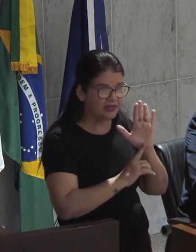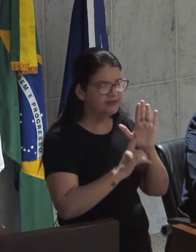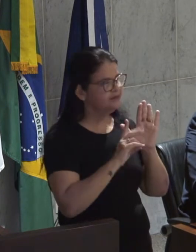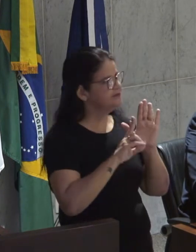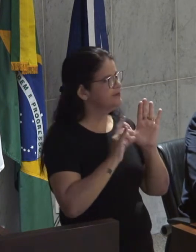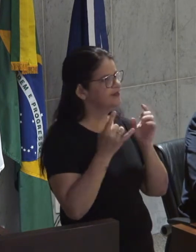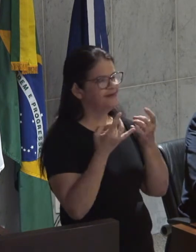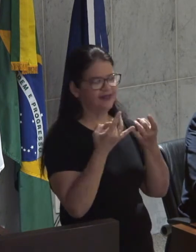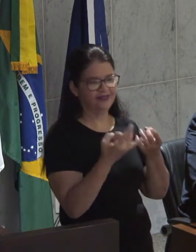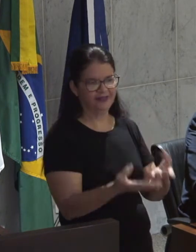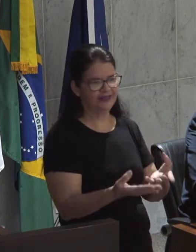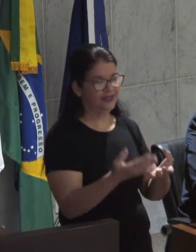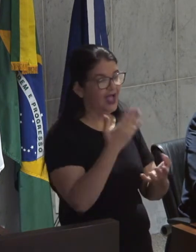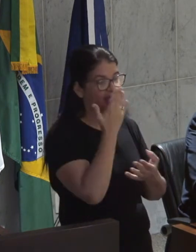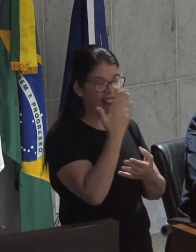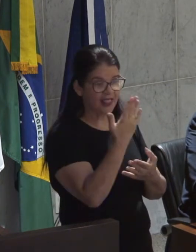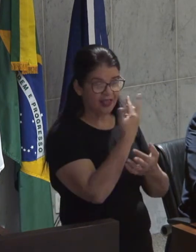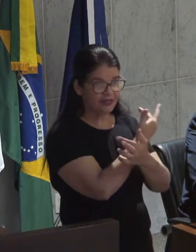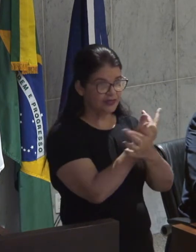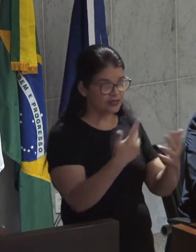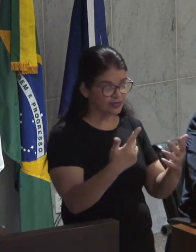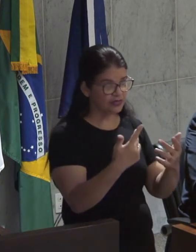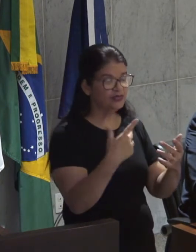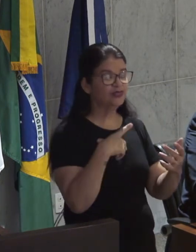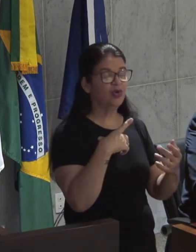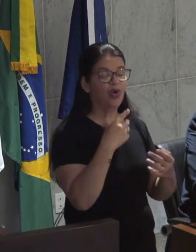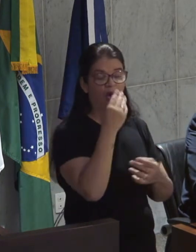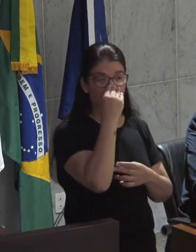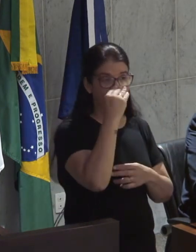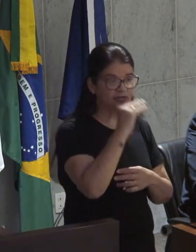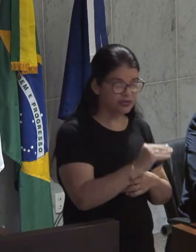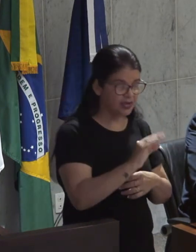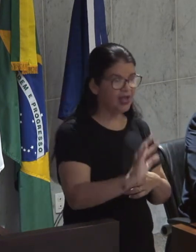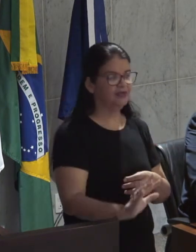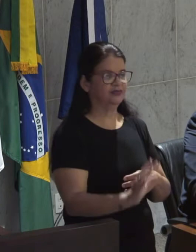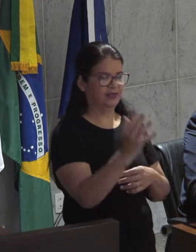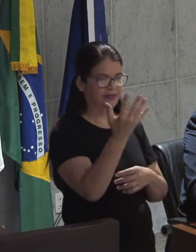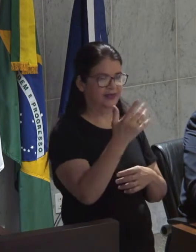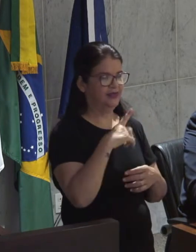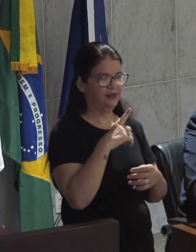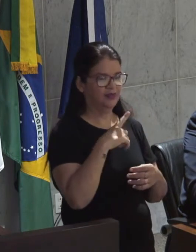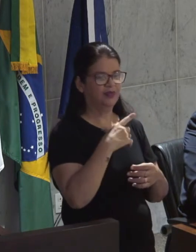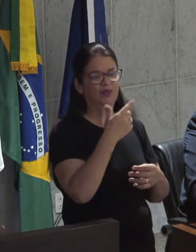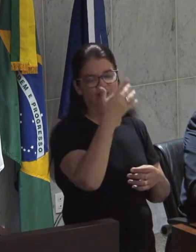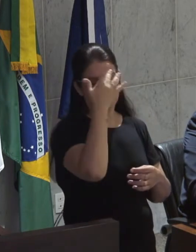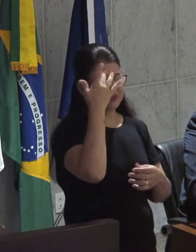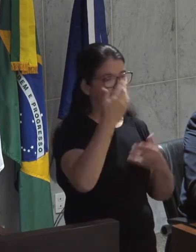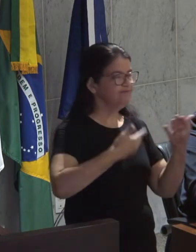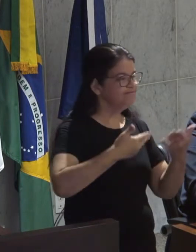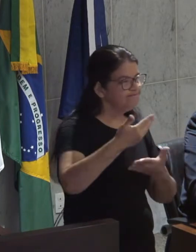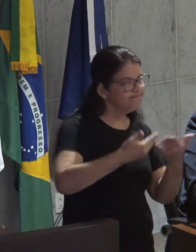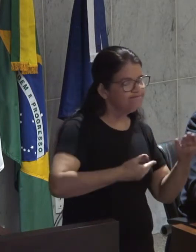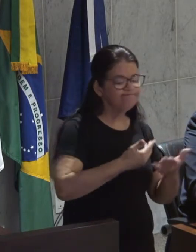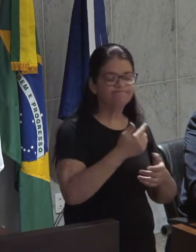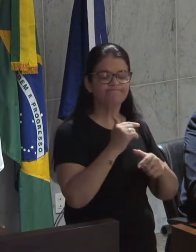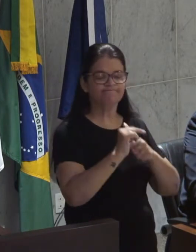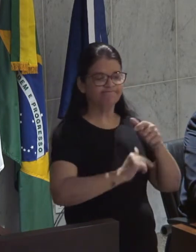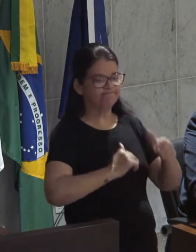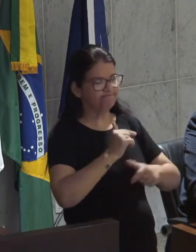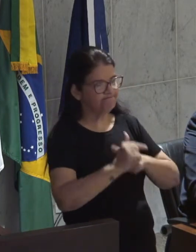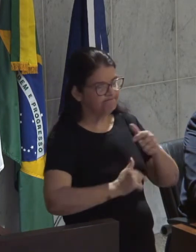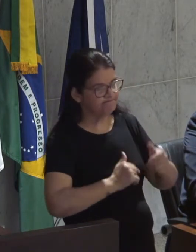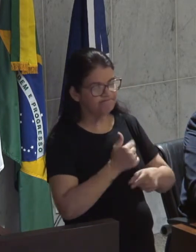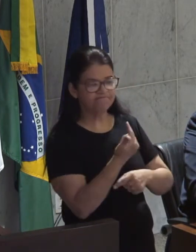Diante disso, com o descaso que está tendo, sem servidores, sendo perseguidos